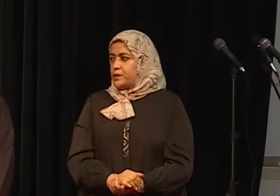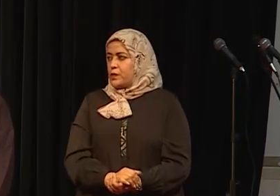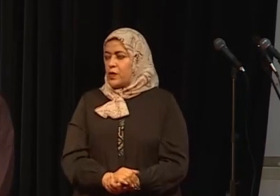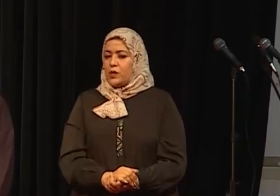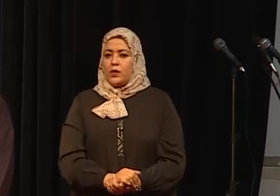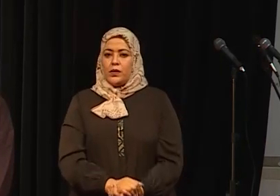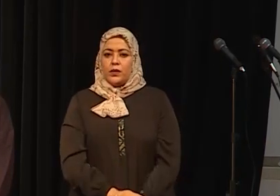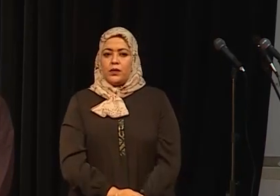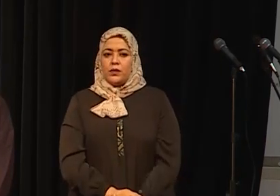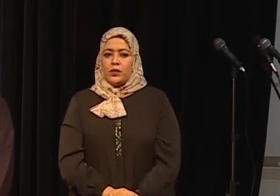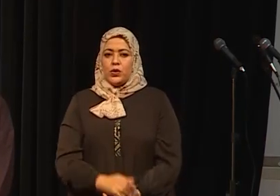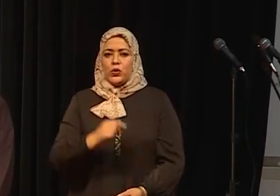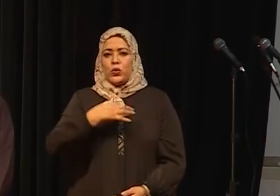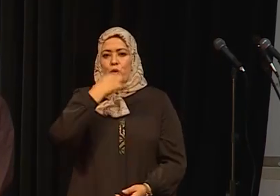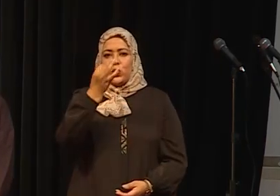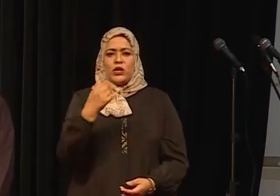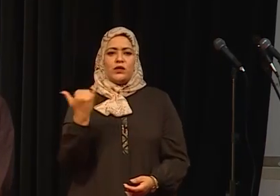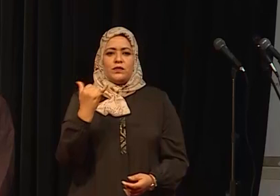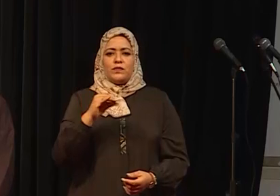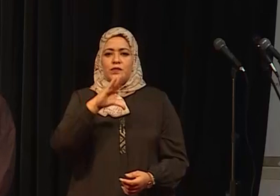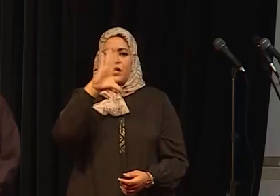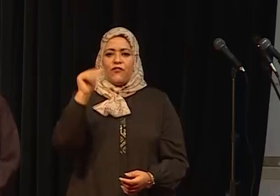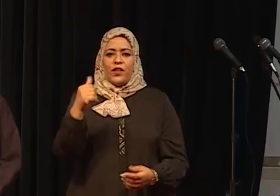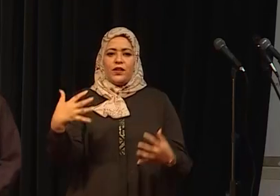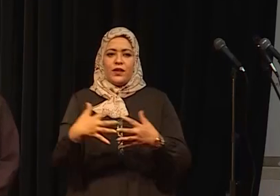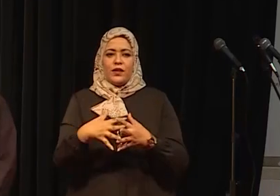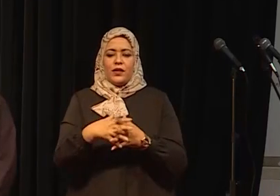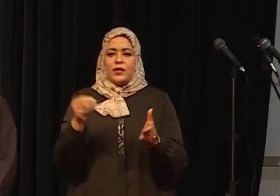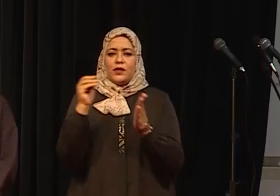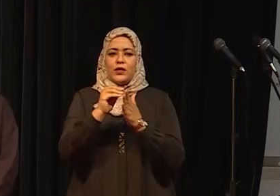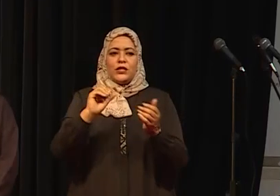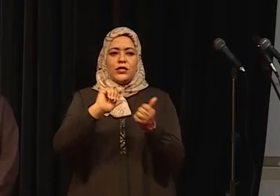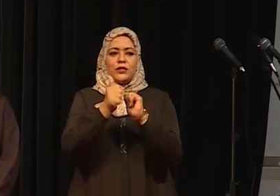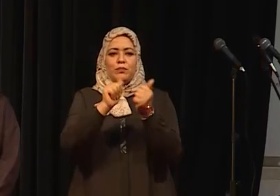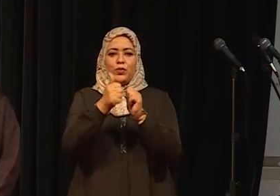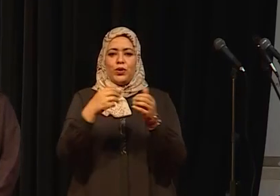شكون هي الفرقة الوحيدة من إفريقيا اللي مازال كاينة